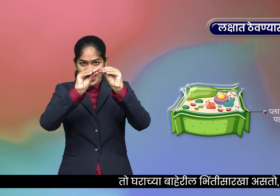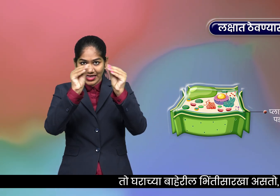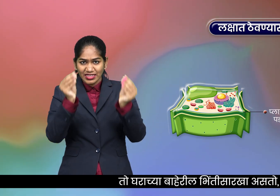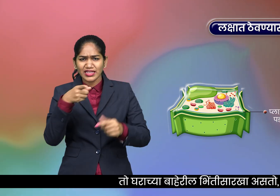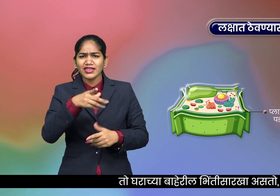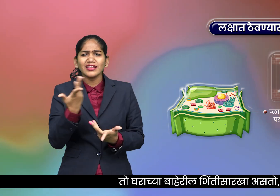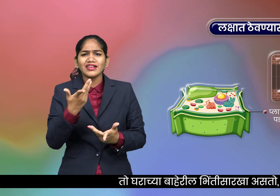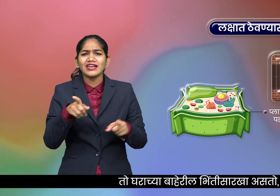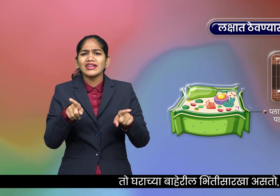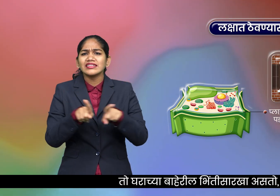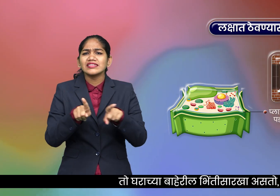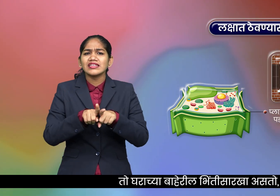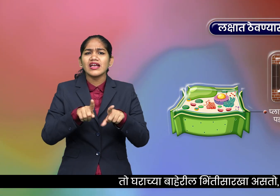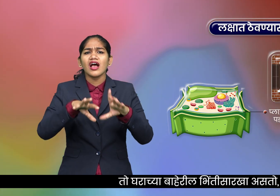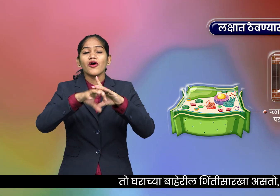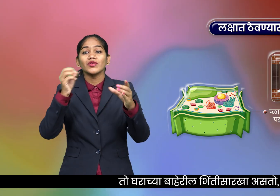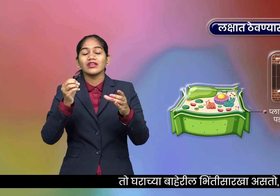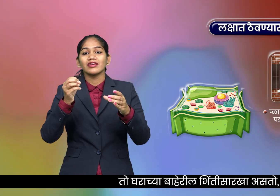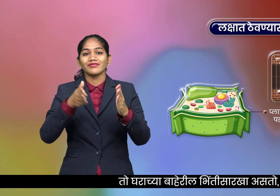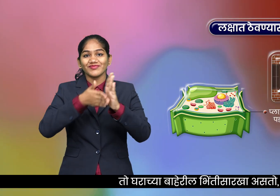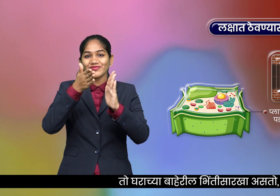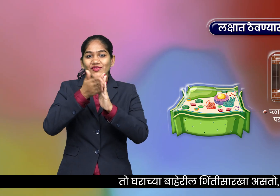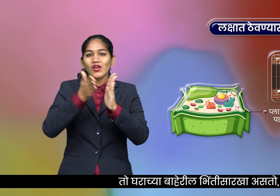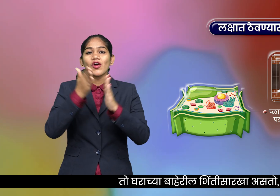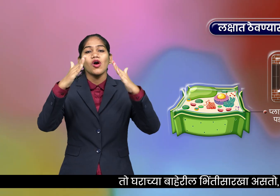तो घराच्या बाहेरील भिंतीसारखा असतो,